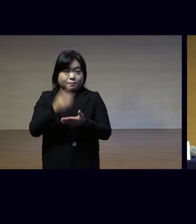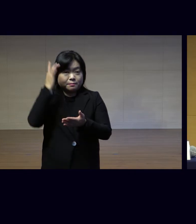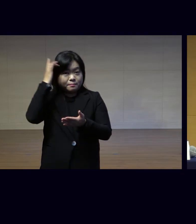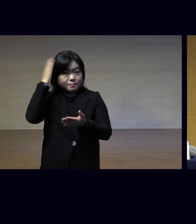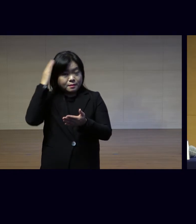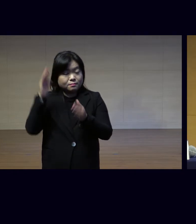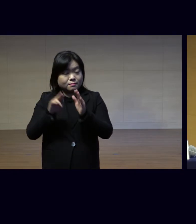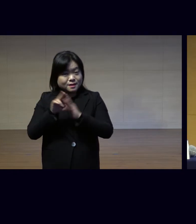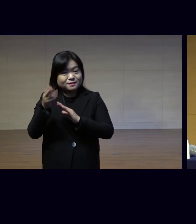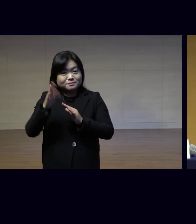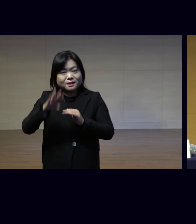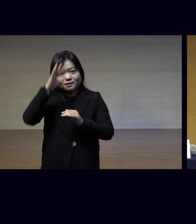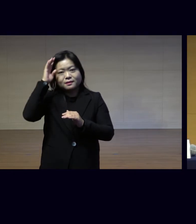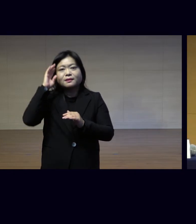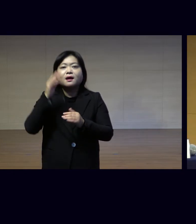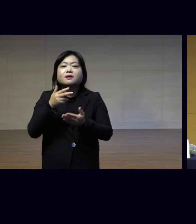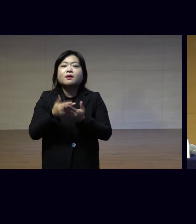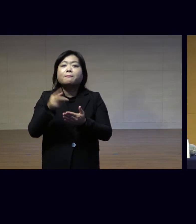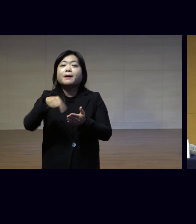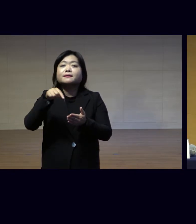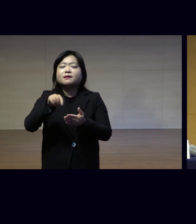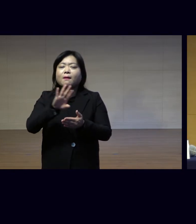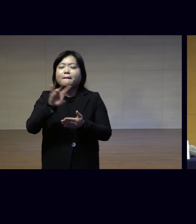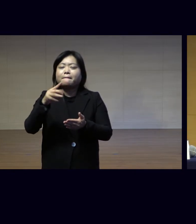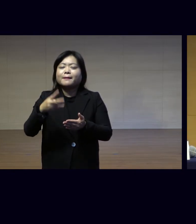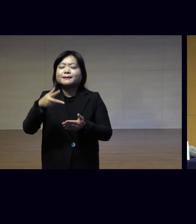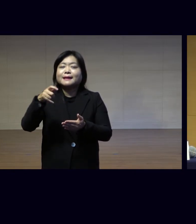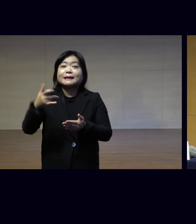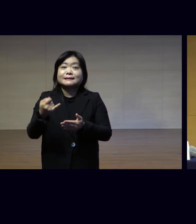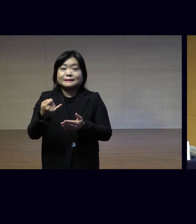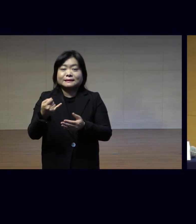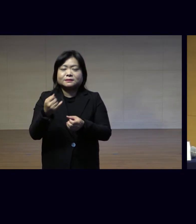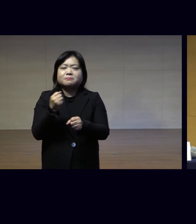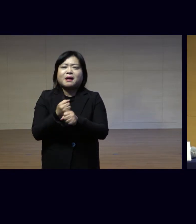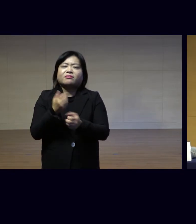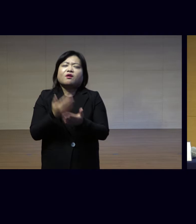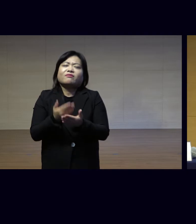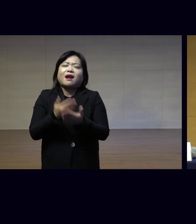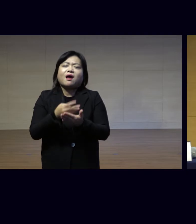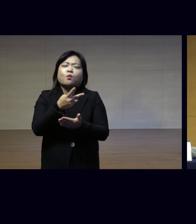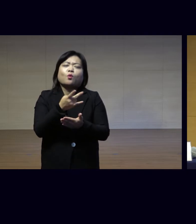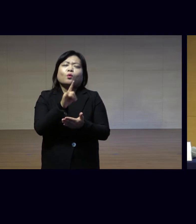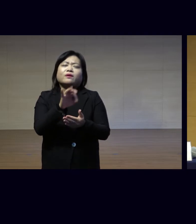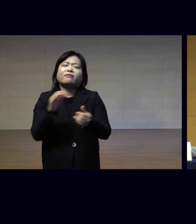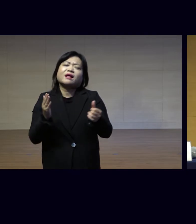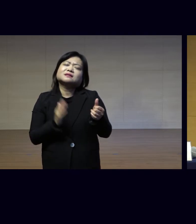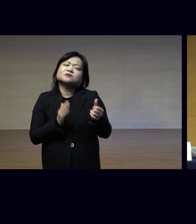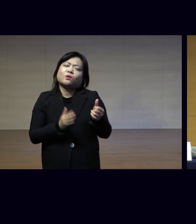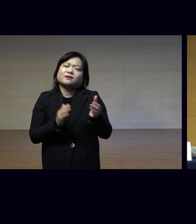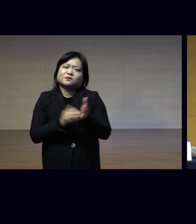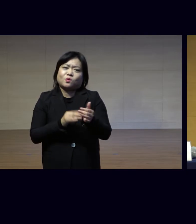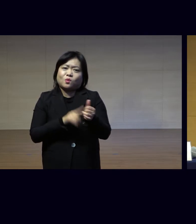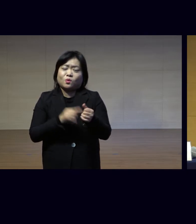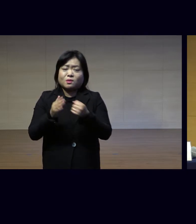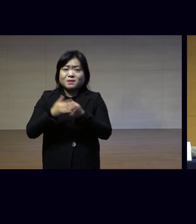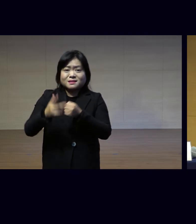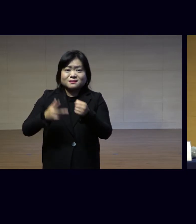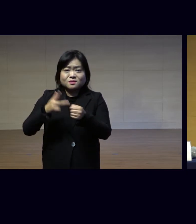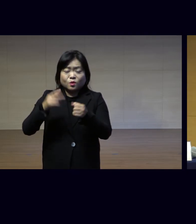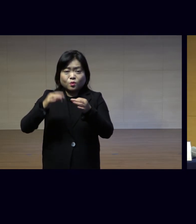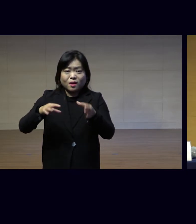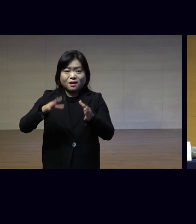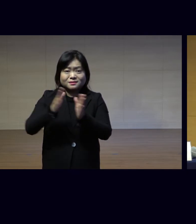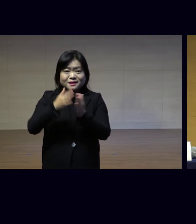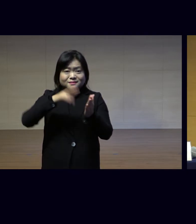합니다만. 그래서 그 협회에서 발자크 상을 의뢰한 거예요. 문인협회에서. 그래서 이 사람이 정말 7년 동안 발자크 작품을